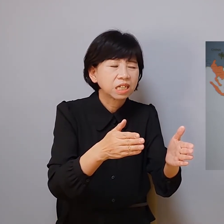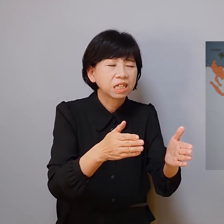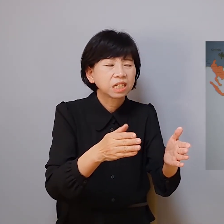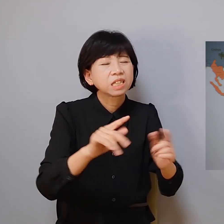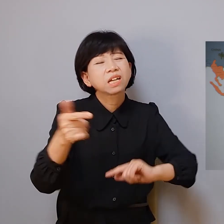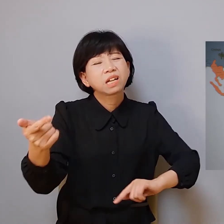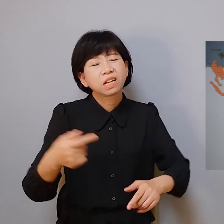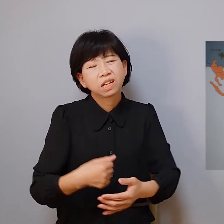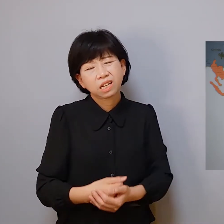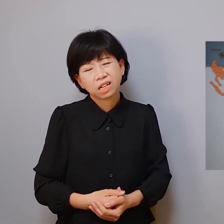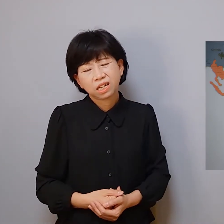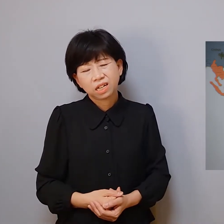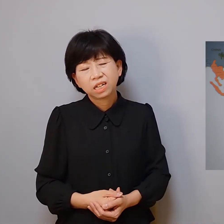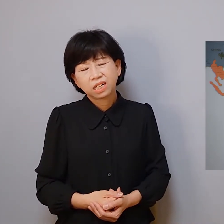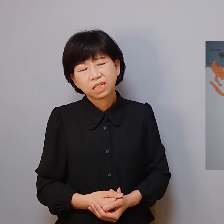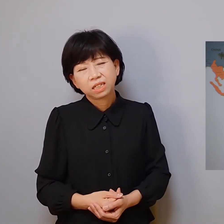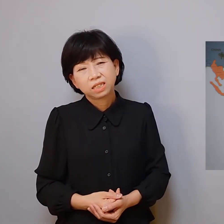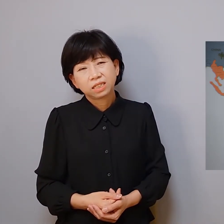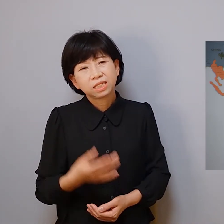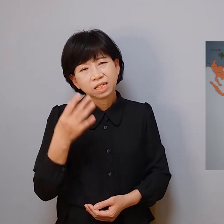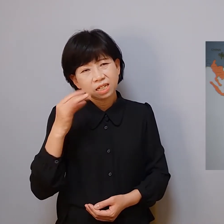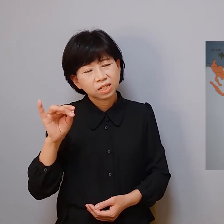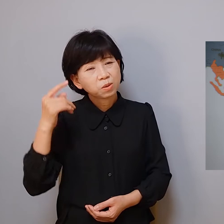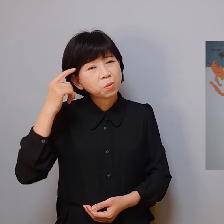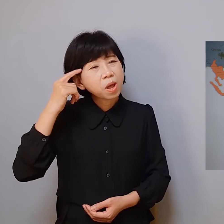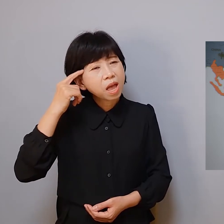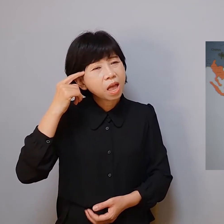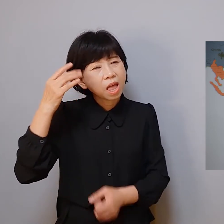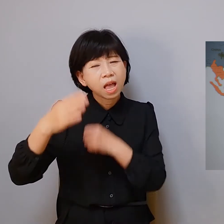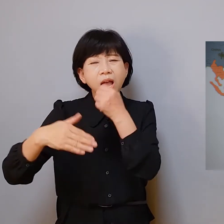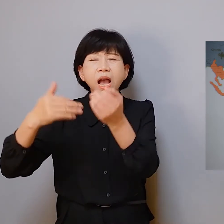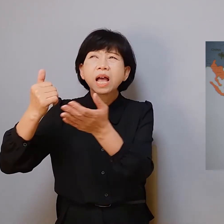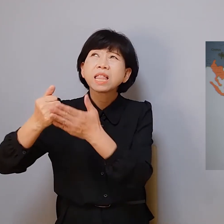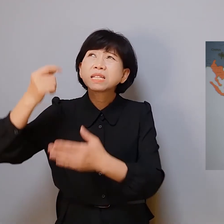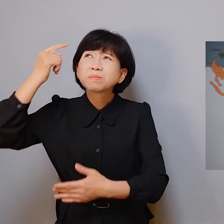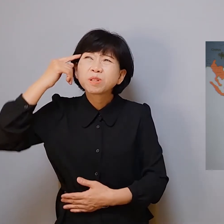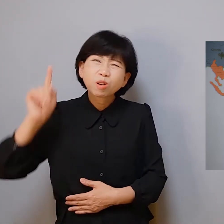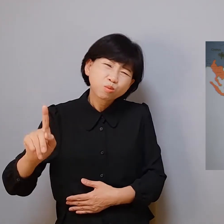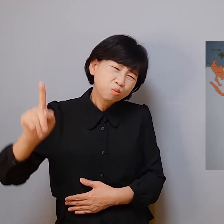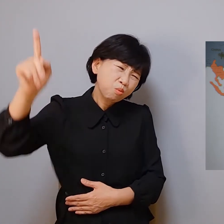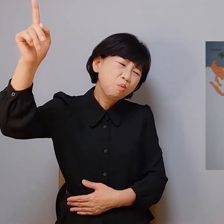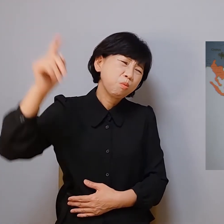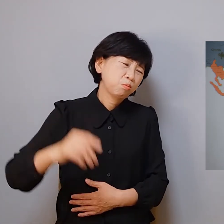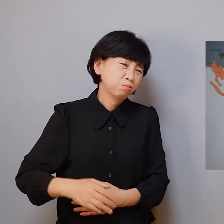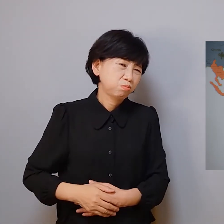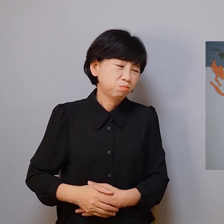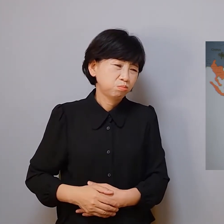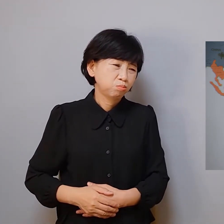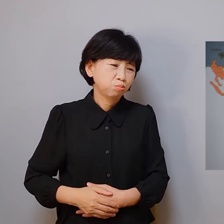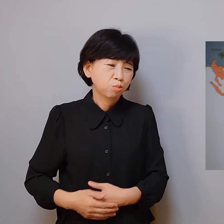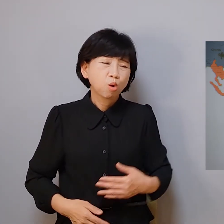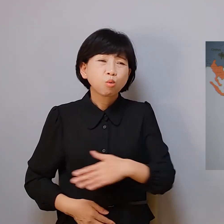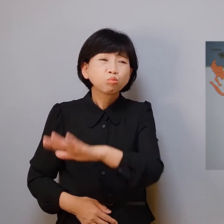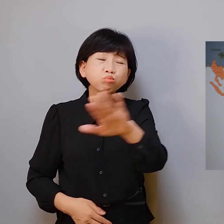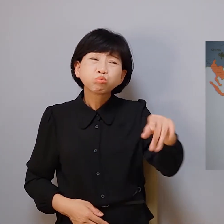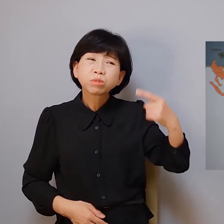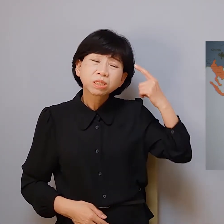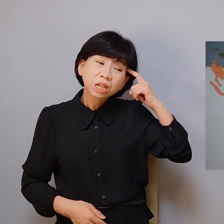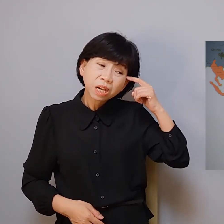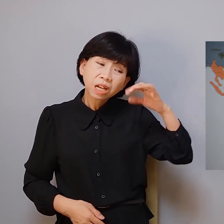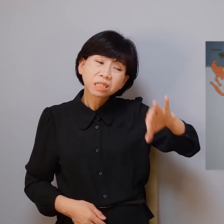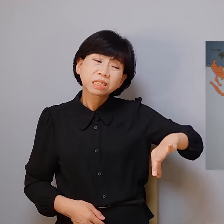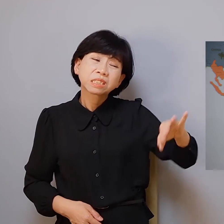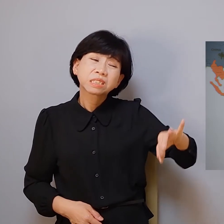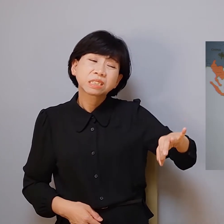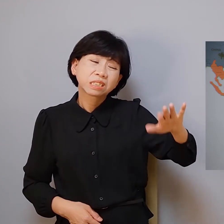맞지 않는 게 당연해요. 우리가 하나님의 생각에 맞춰야 돼요. 우리가 하나님께서